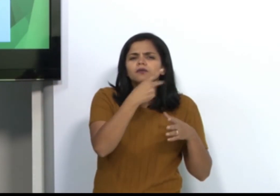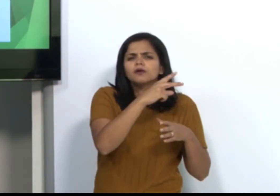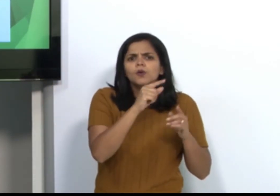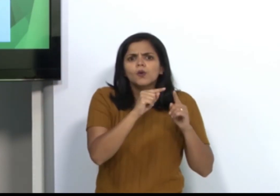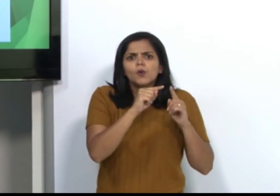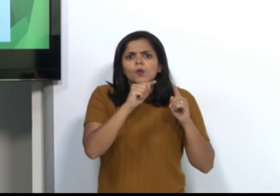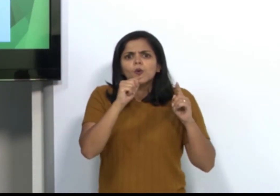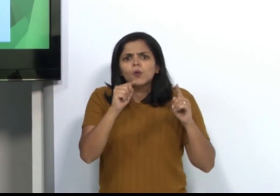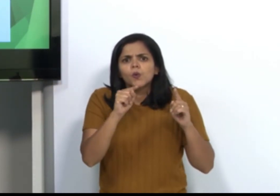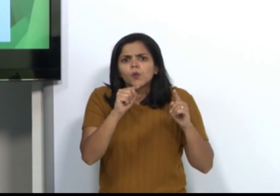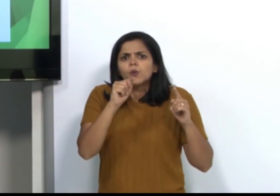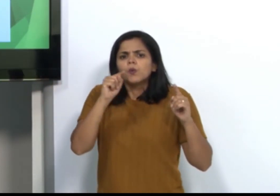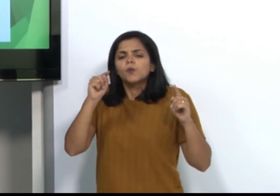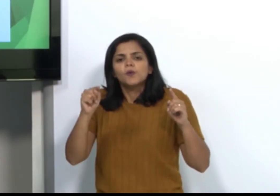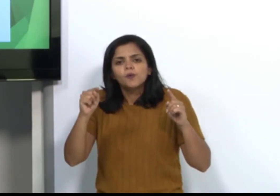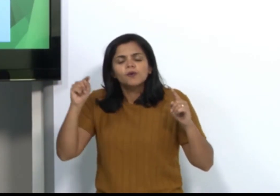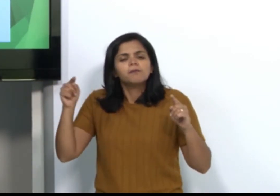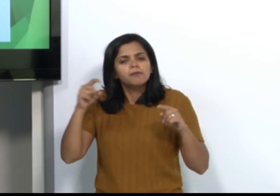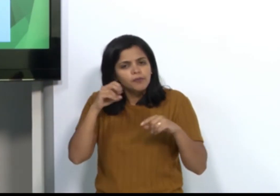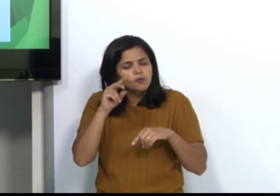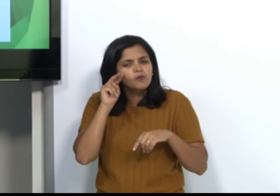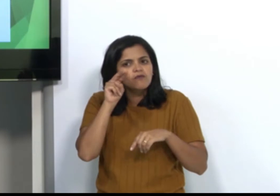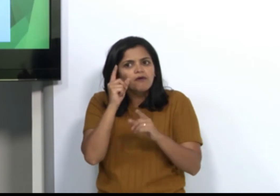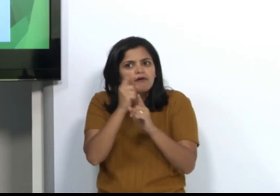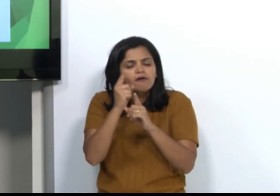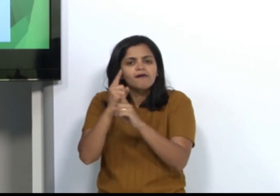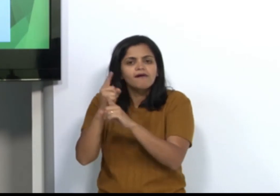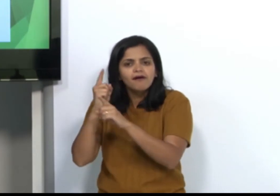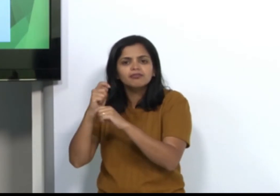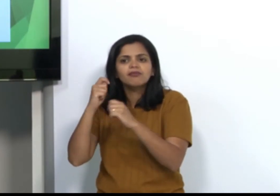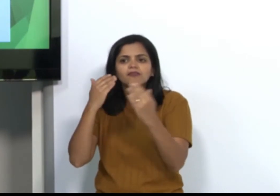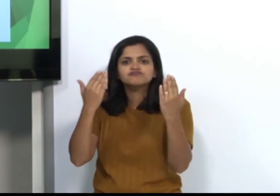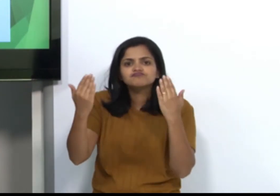Alguns sinais são feitos mais devagar, outros mais rápidos. Então aqui você vai poder